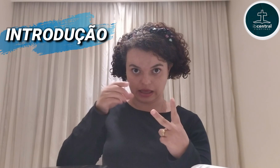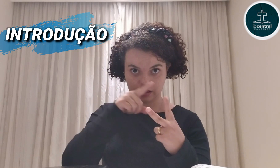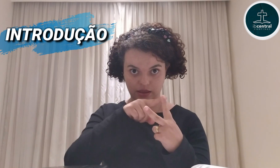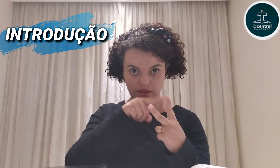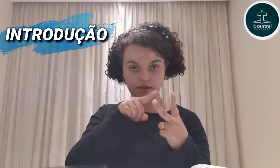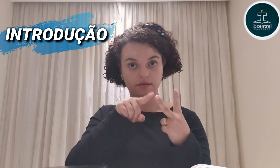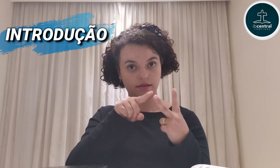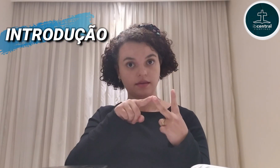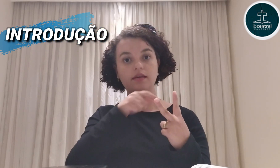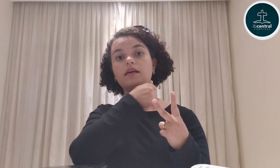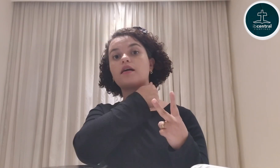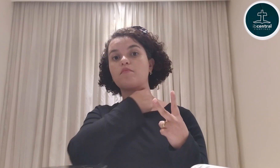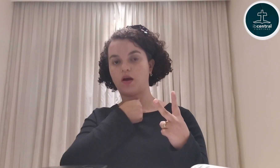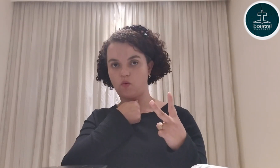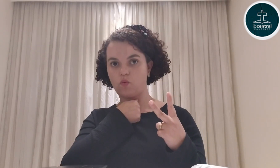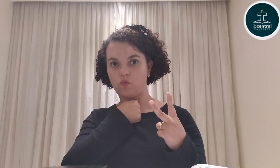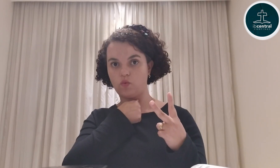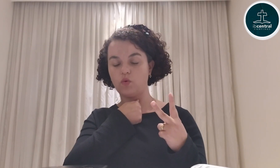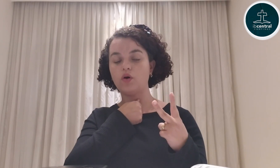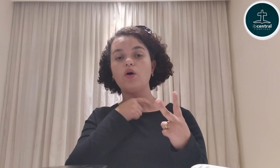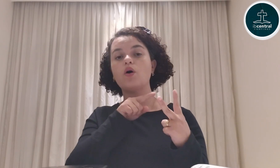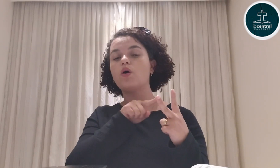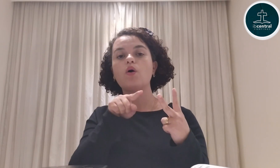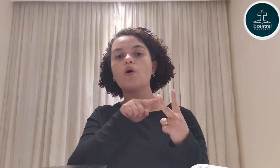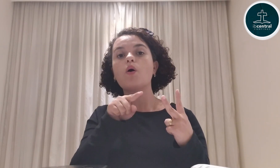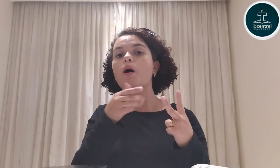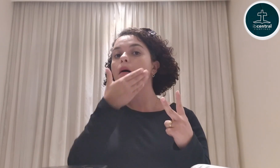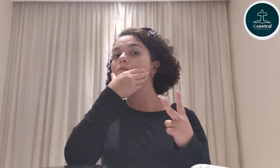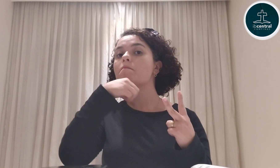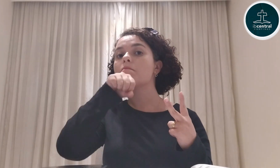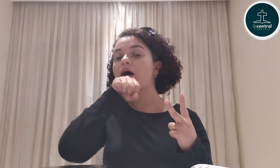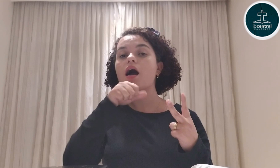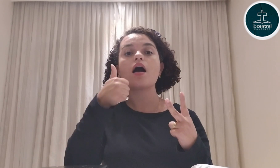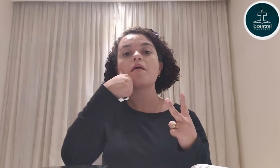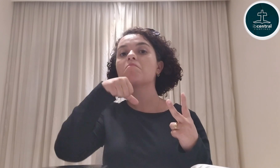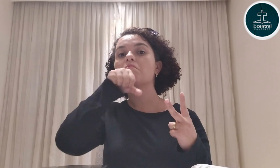Estes dois personagens, Caim e Abel, eram filhos